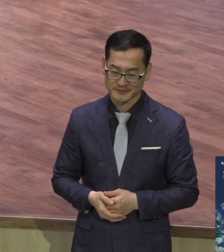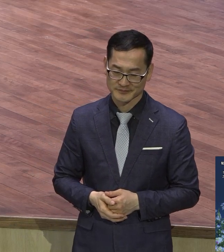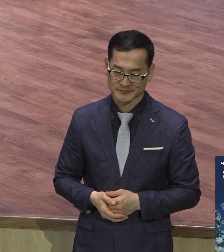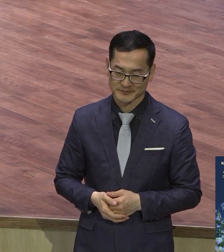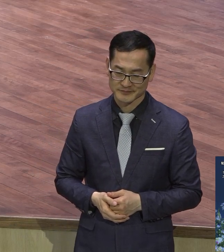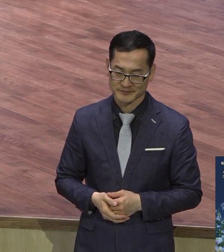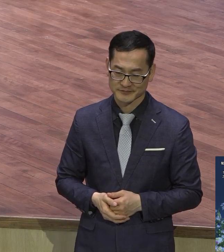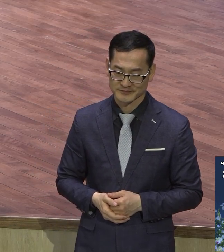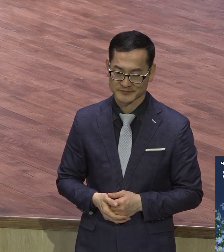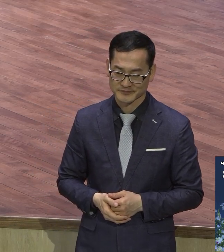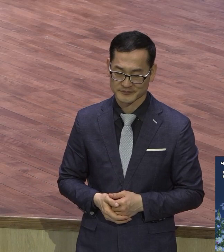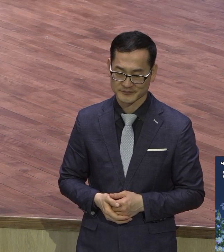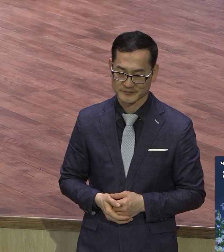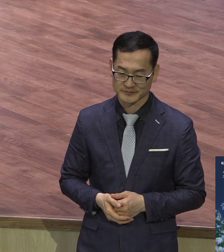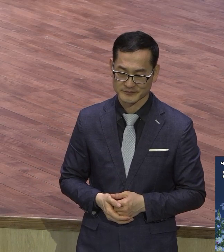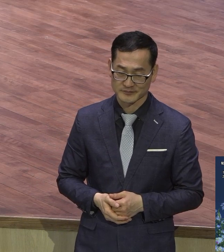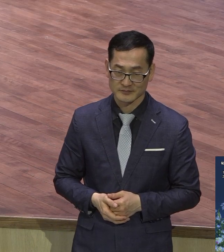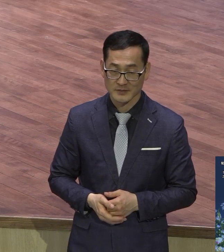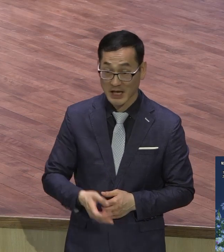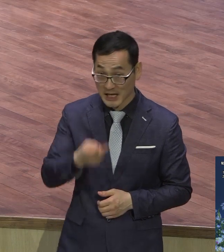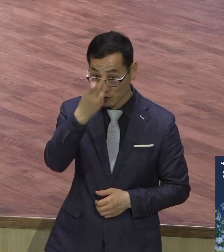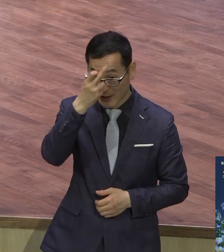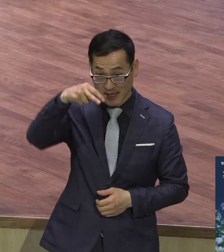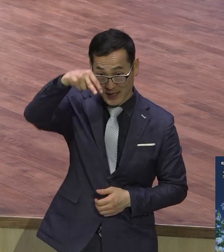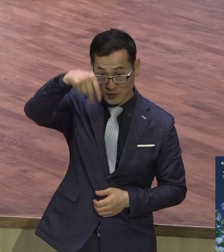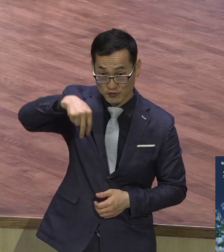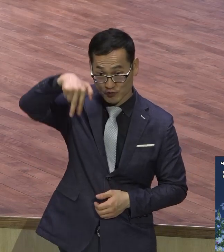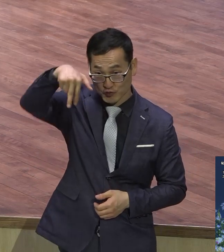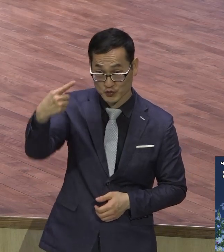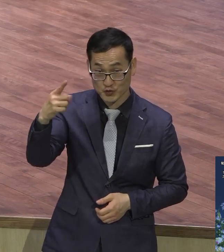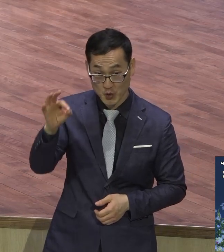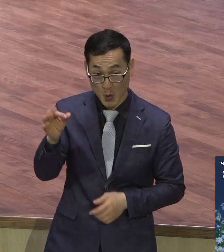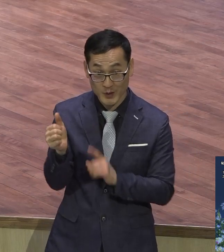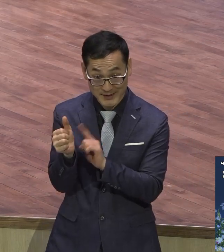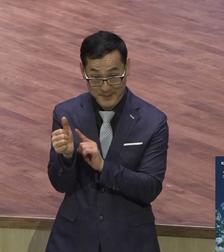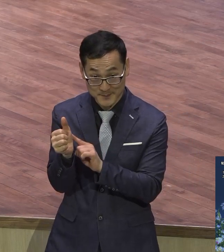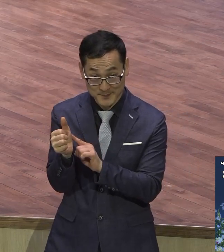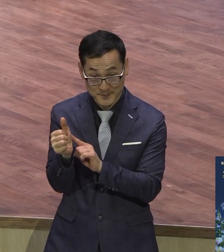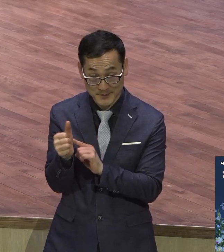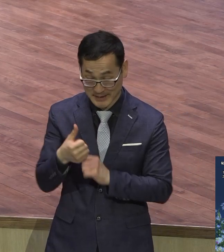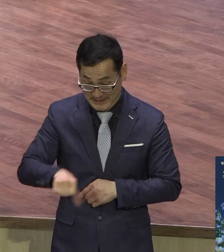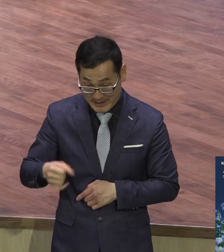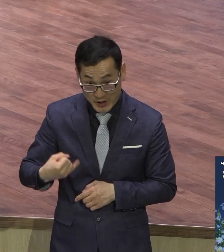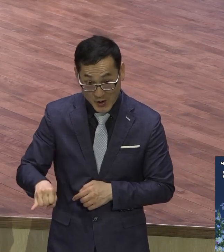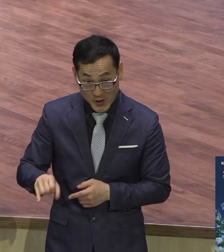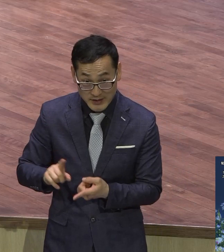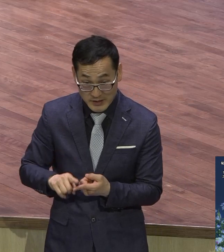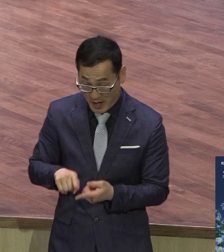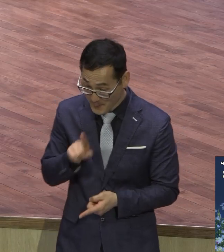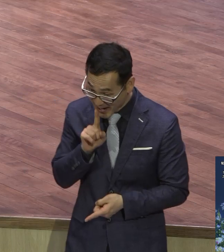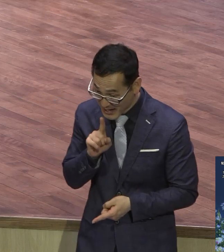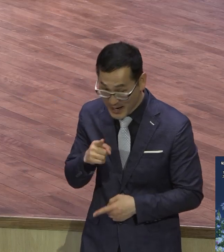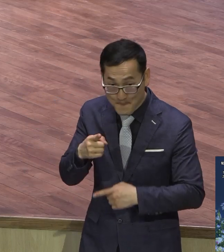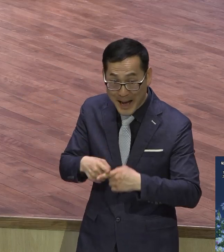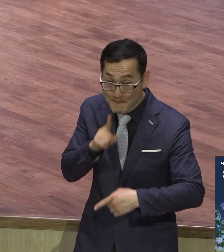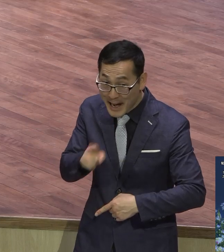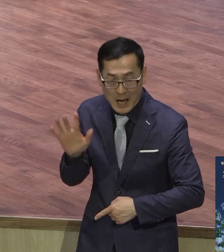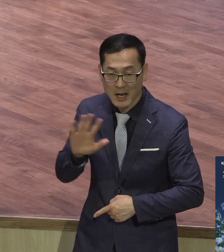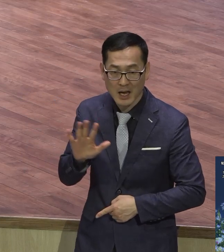보금 모르는 최수정 씨 같은 분들도 탤런트 그분도 자식에 대해서 반말을 안 한다랍니까?